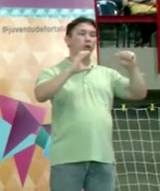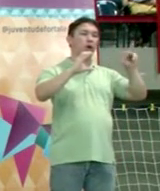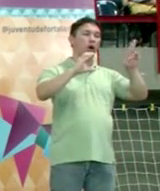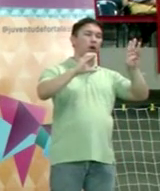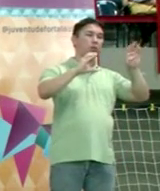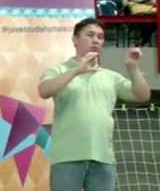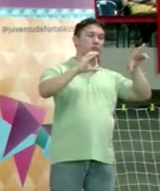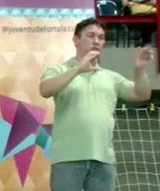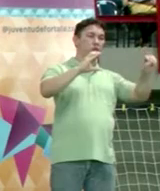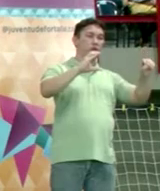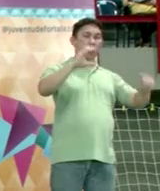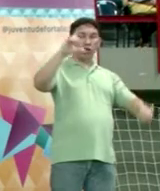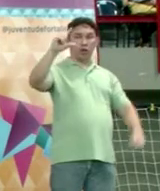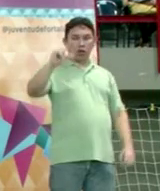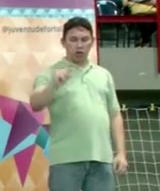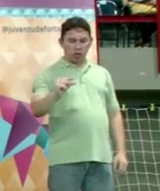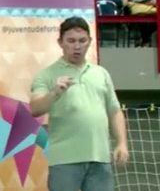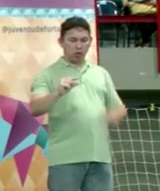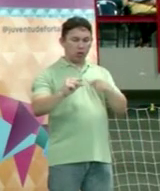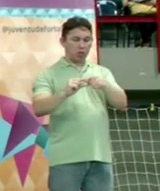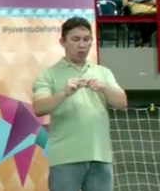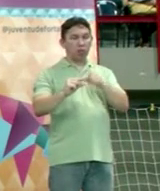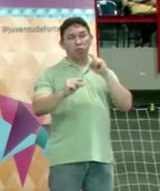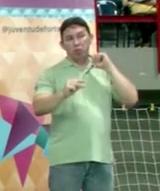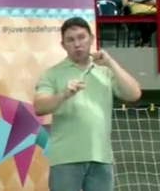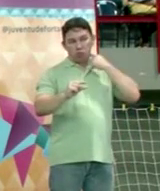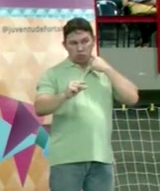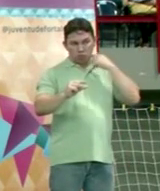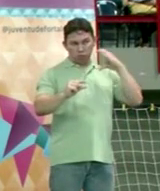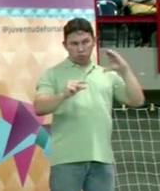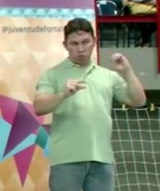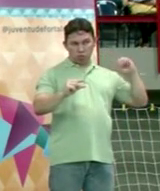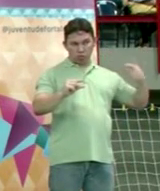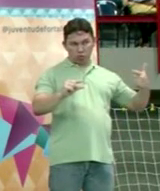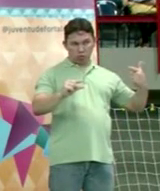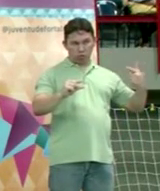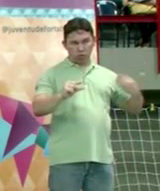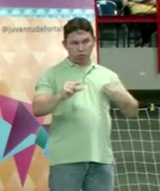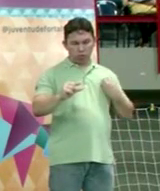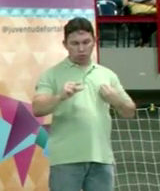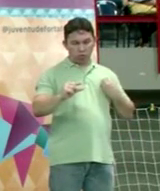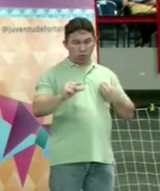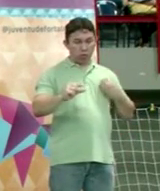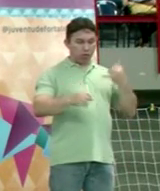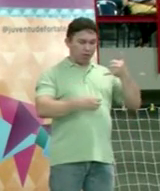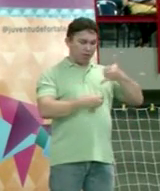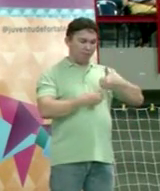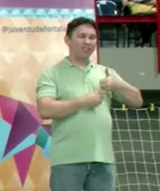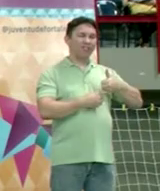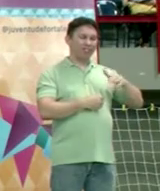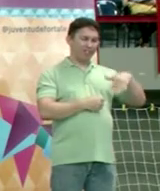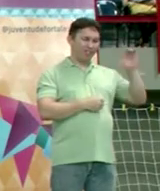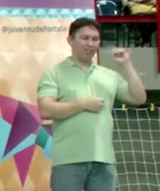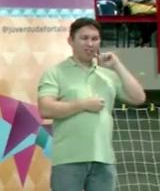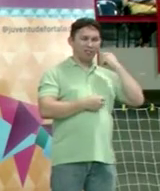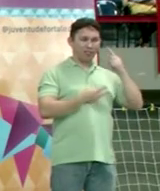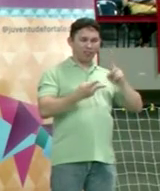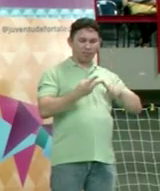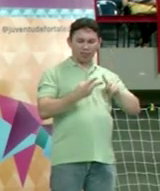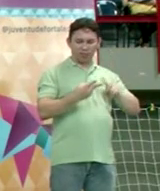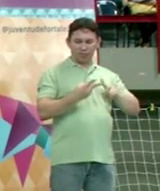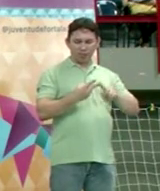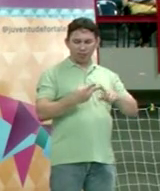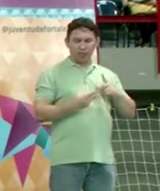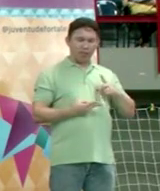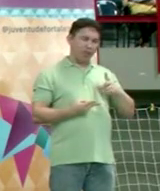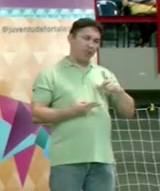Quem tiver o menor é o mais poluente, né? Então, a gasolina é mais poluente, depois vem o